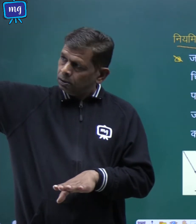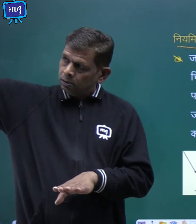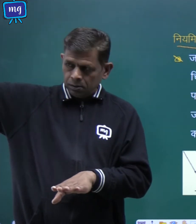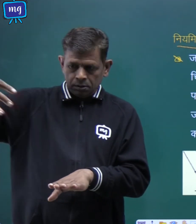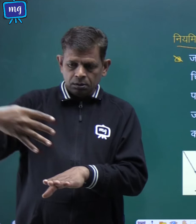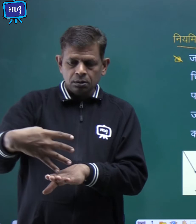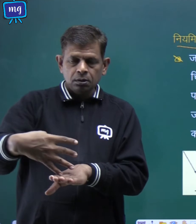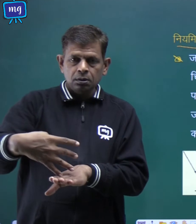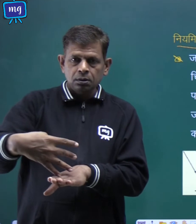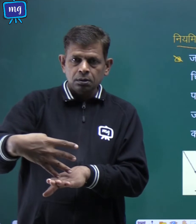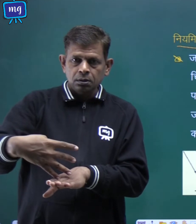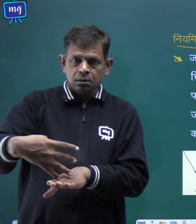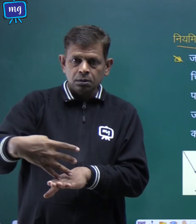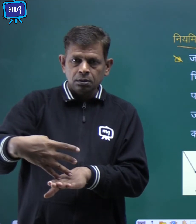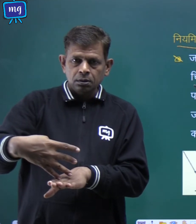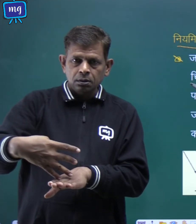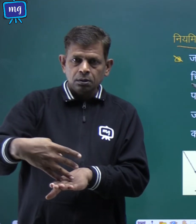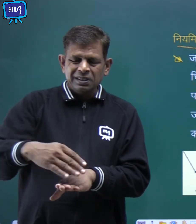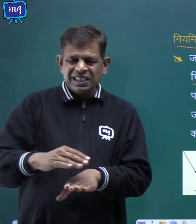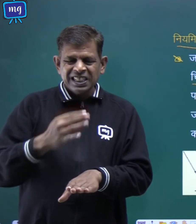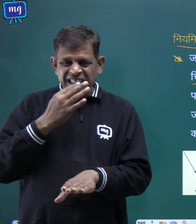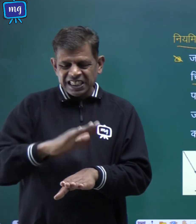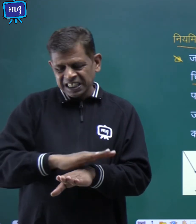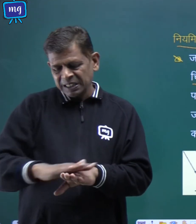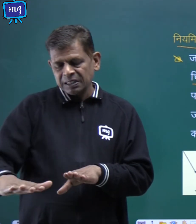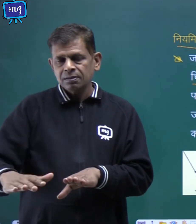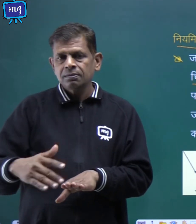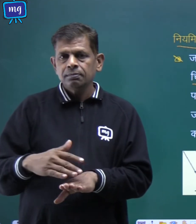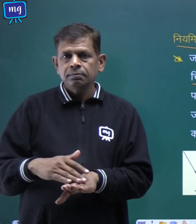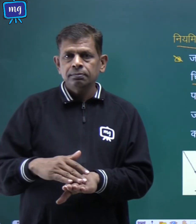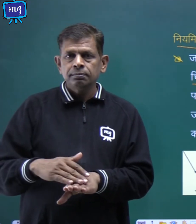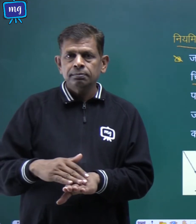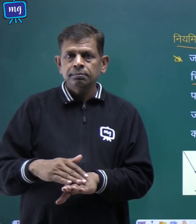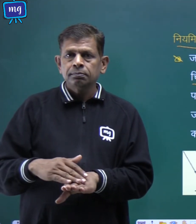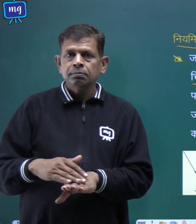समानांतर किरणें चिकने पृष्ठ से